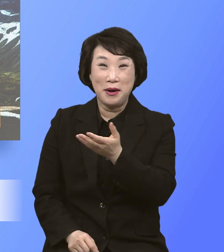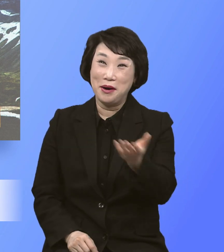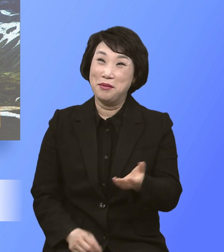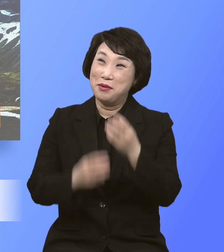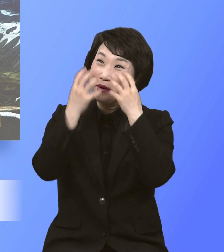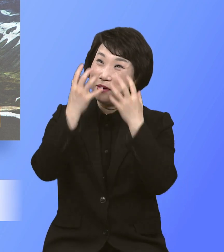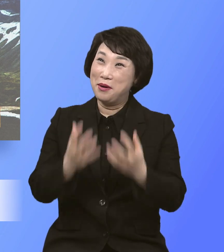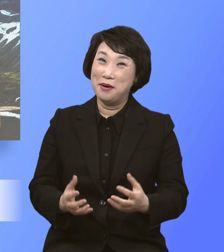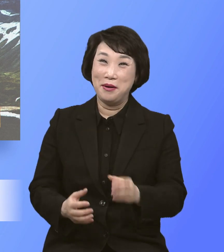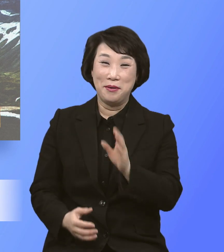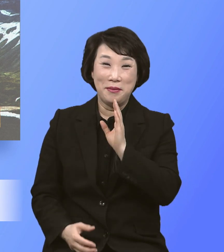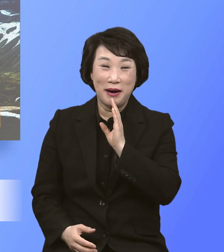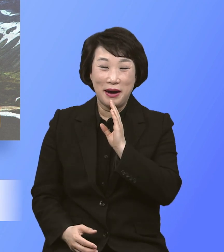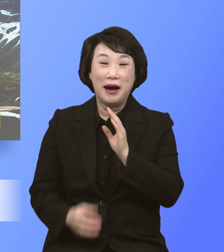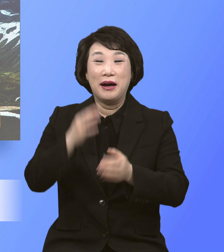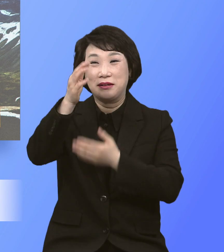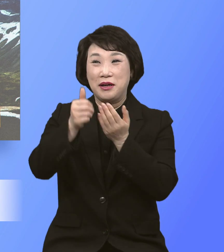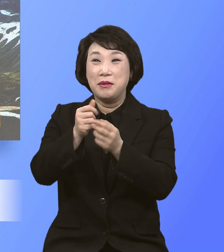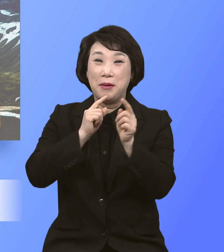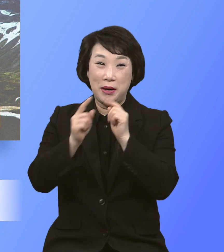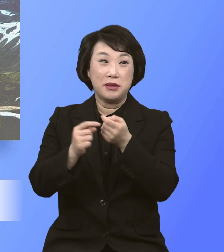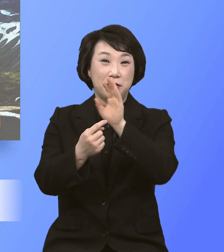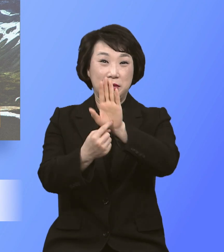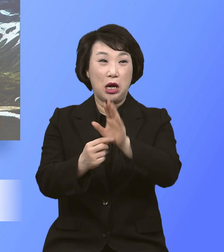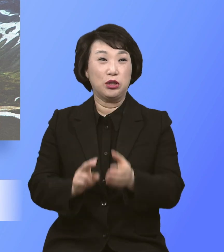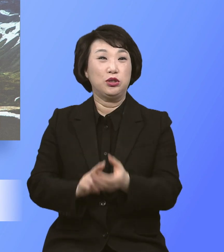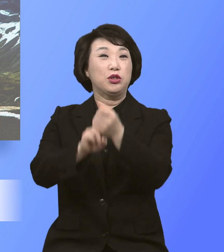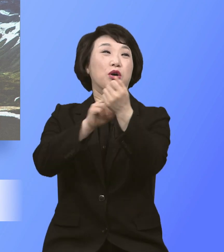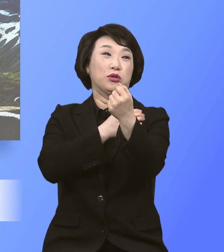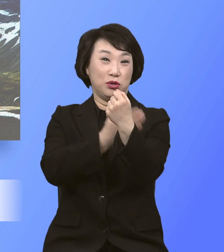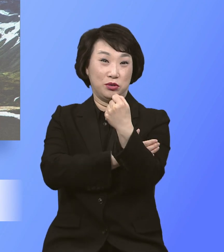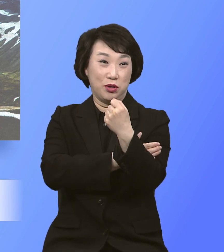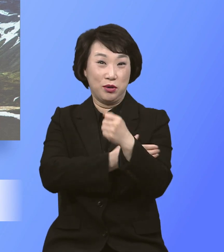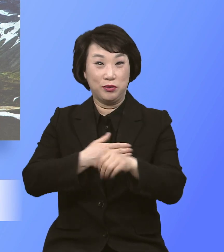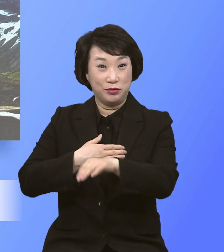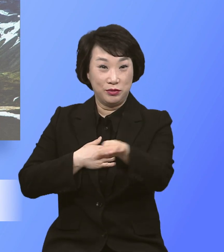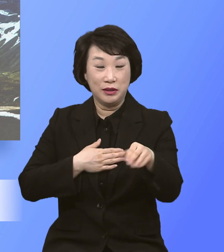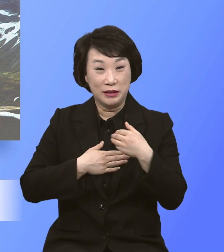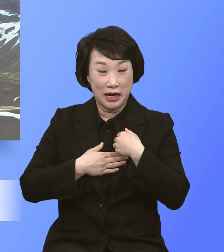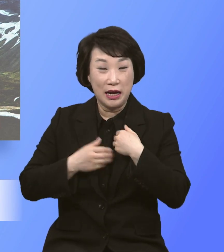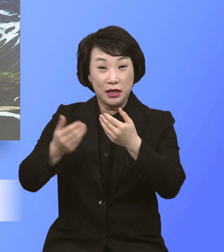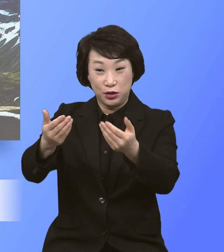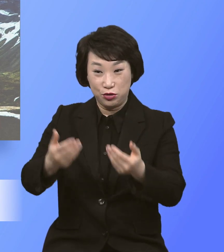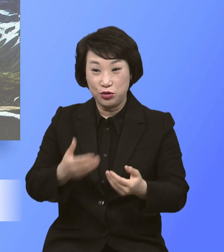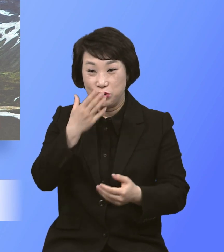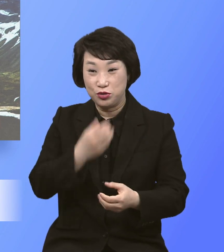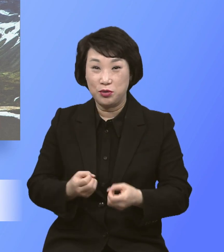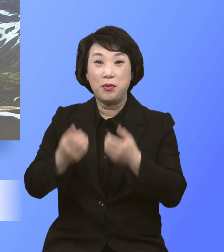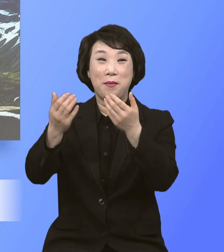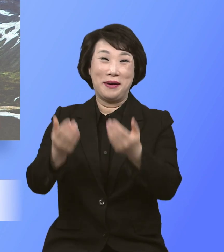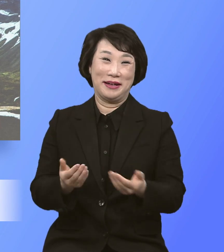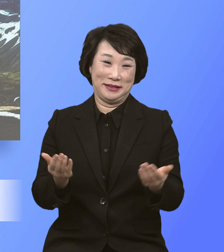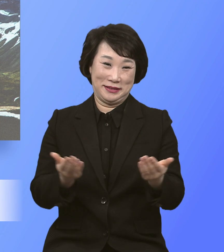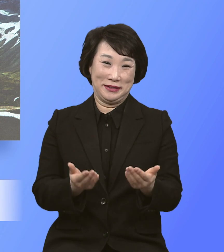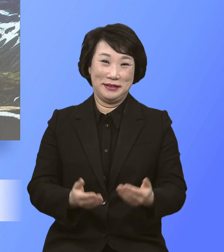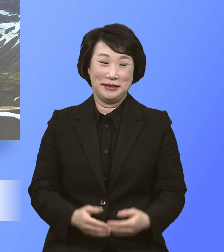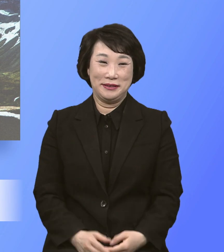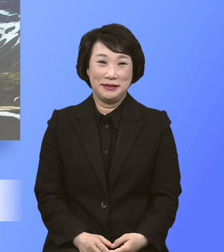어마어마한 말씀으로 나타난 이적과 능력이요, 내게 주신 축복입니다.